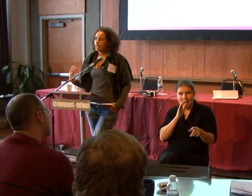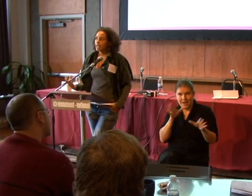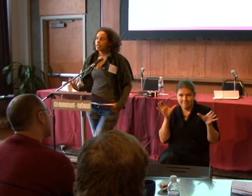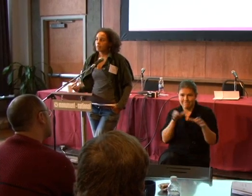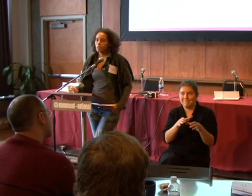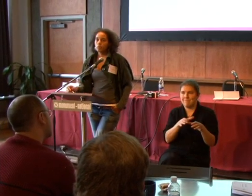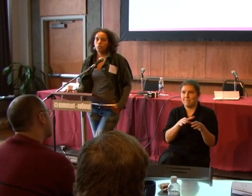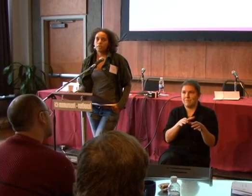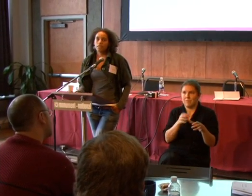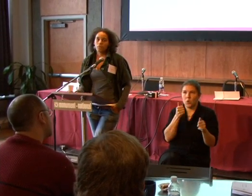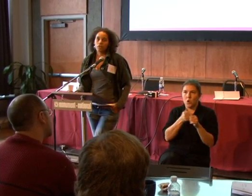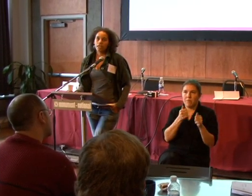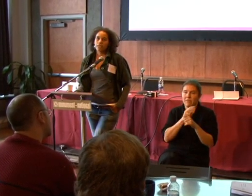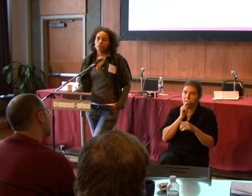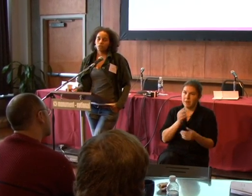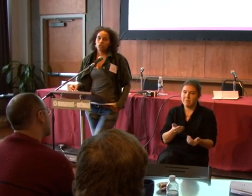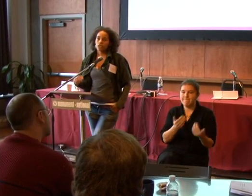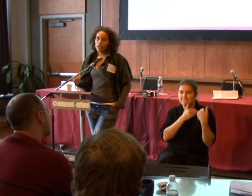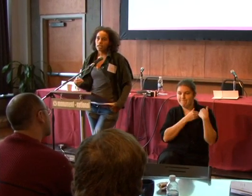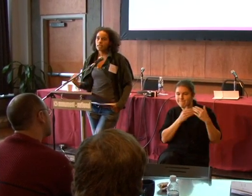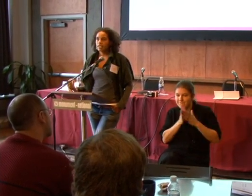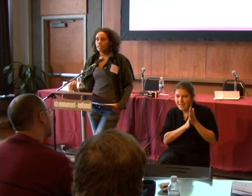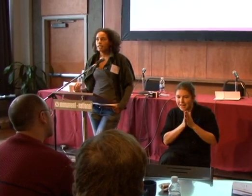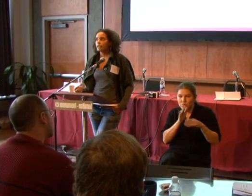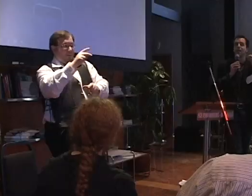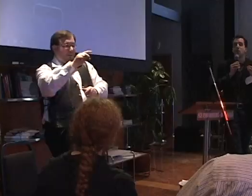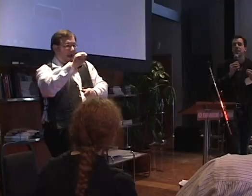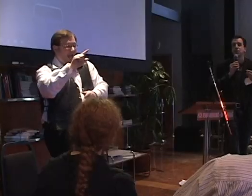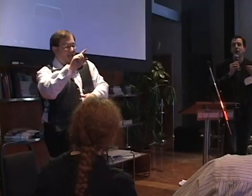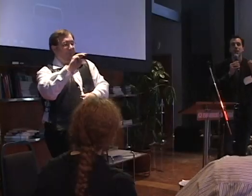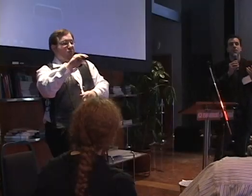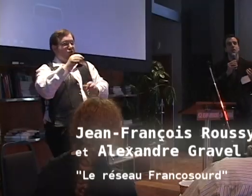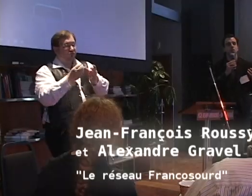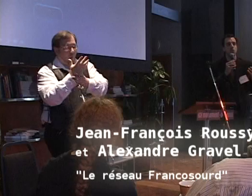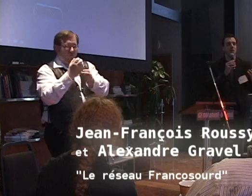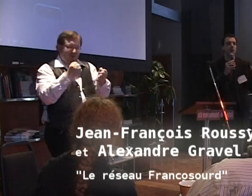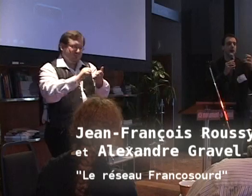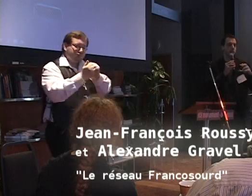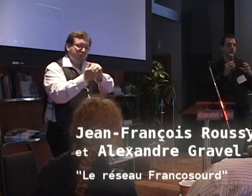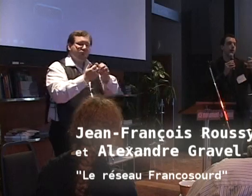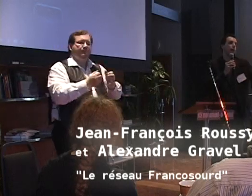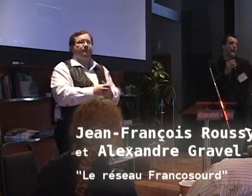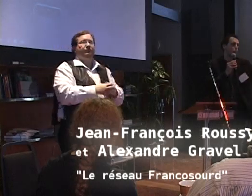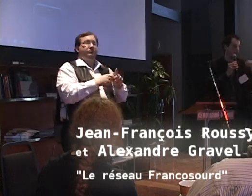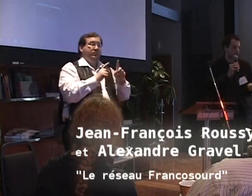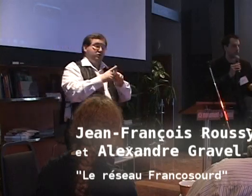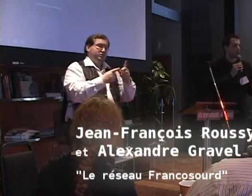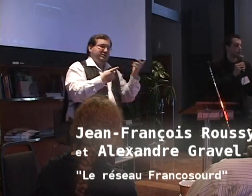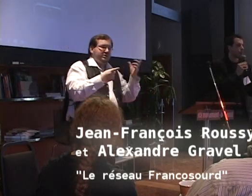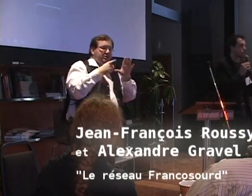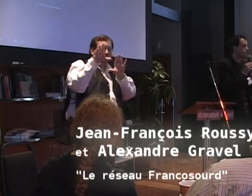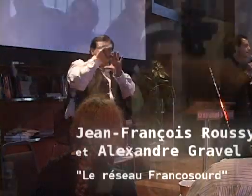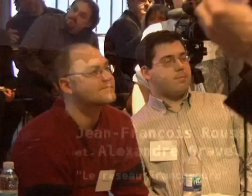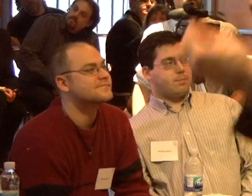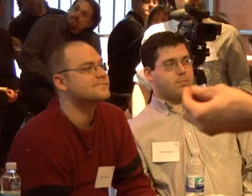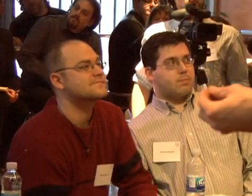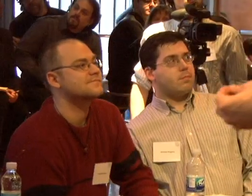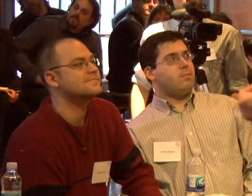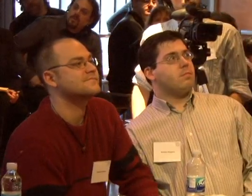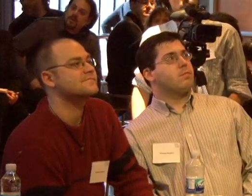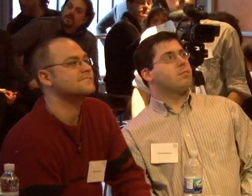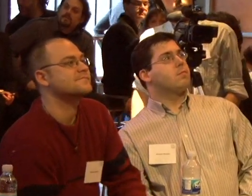qui s'intéresse plus spécifiquement aux questions de genre éthique. La mobilité pourrait permettre justement, grâce à un point de chute encore le